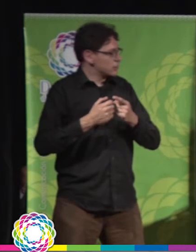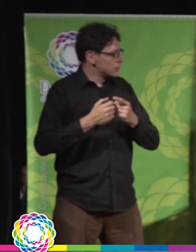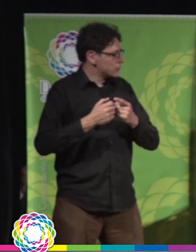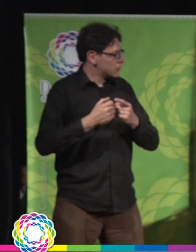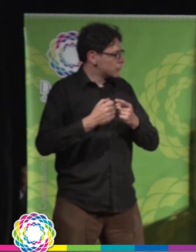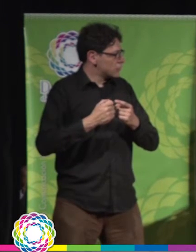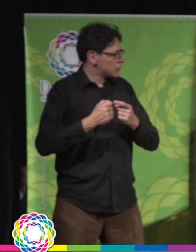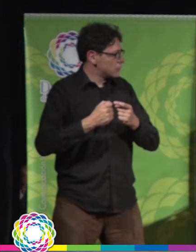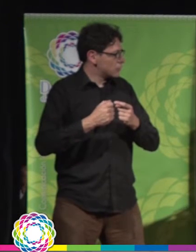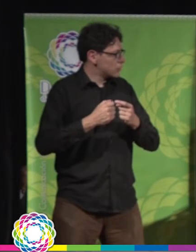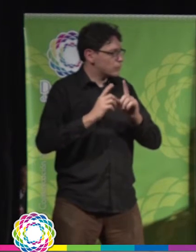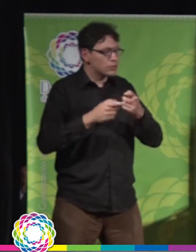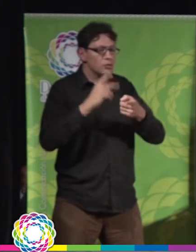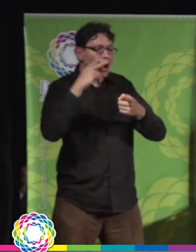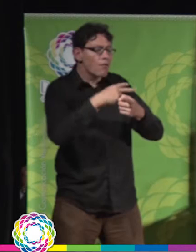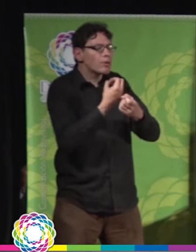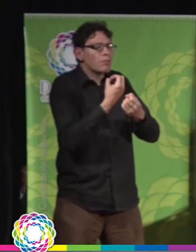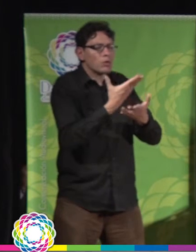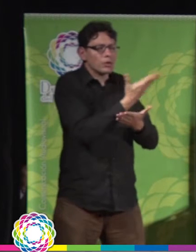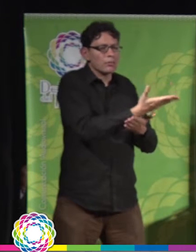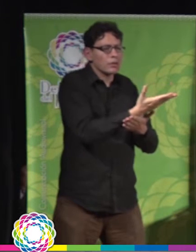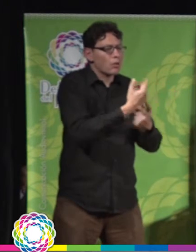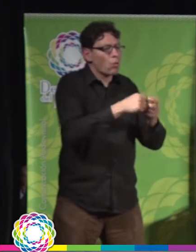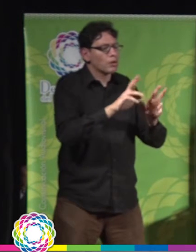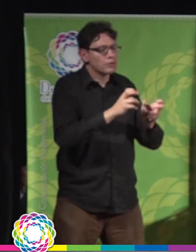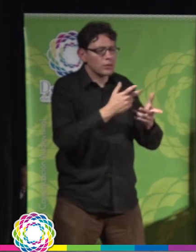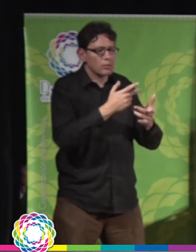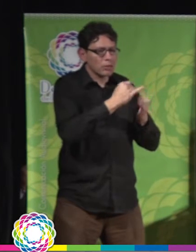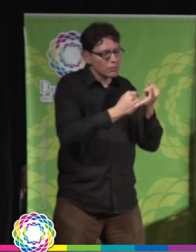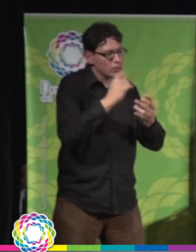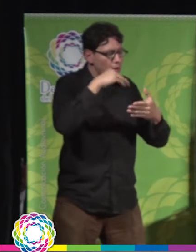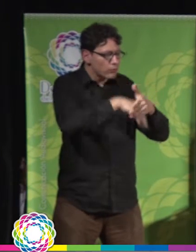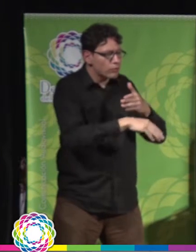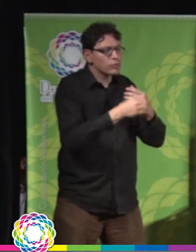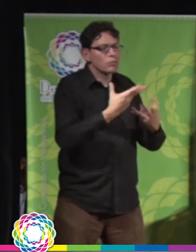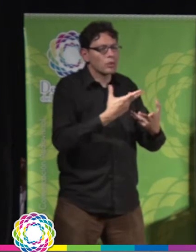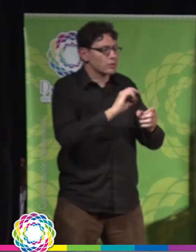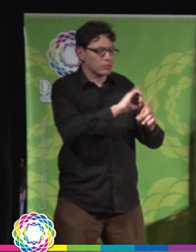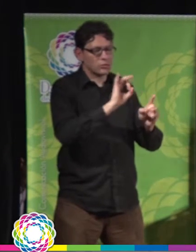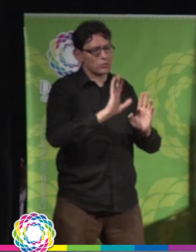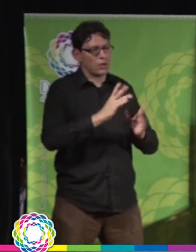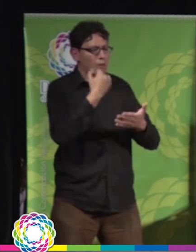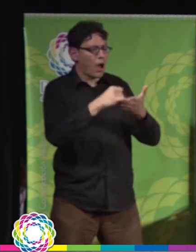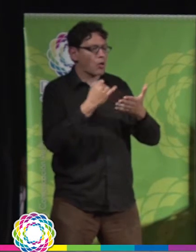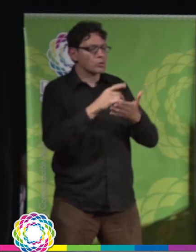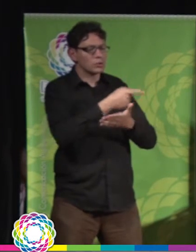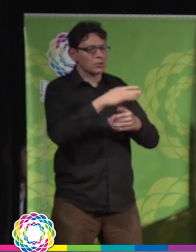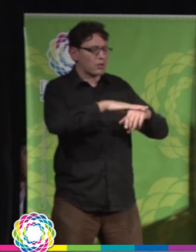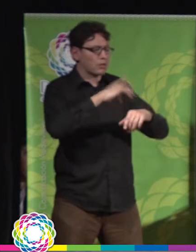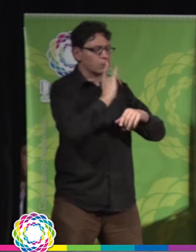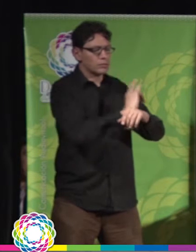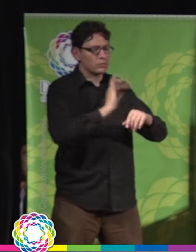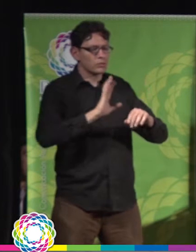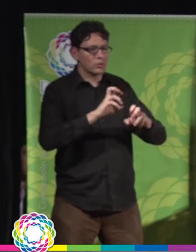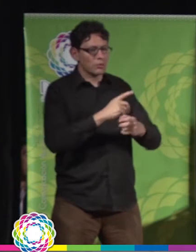una problematización de por qué se lleva adelante ese reclamo y vinculada a esta cuestión de nuestra falta. Nosotros, los docentes que reclaman,